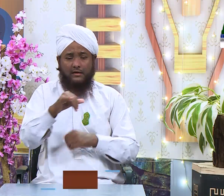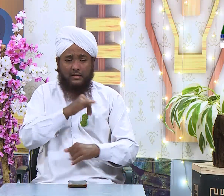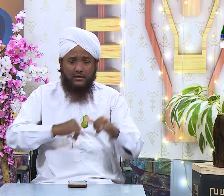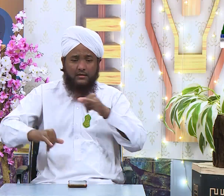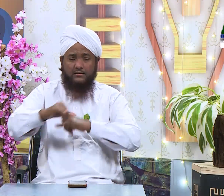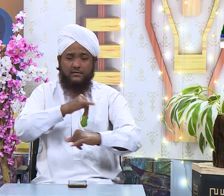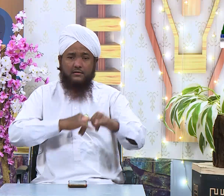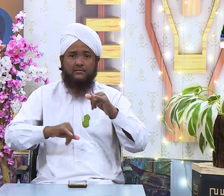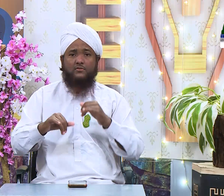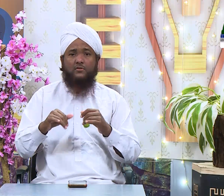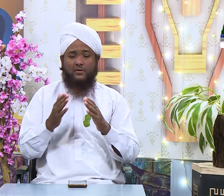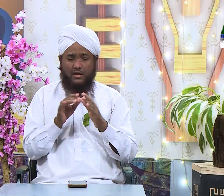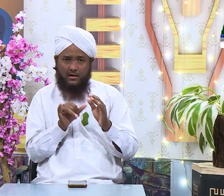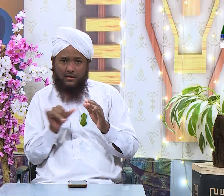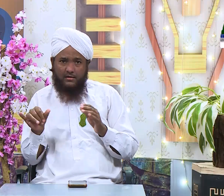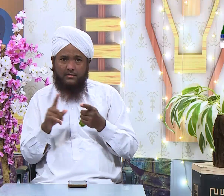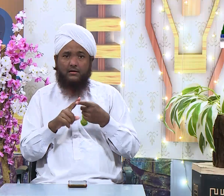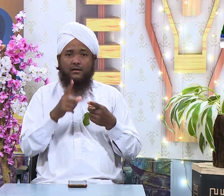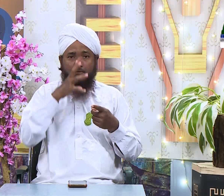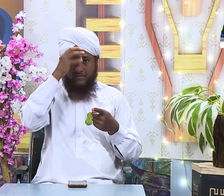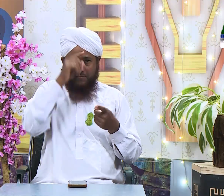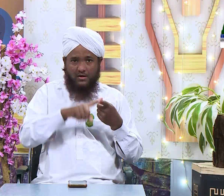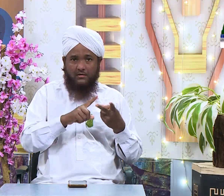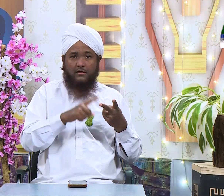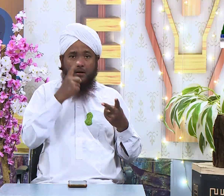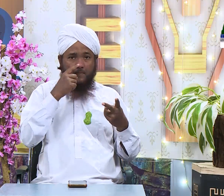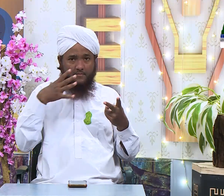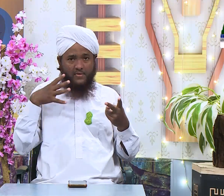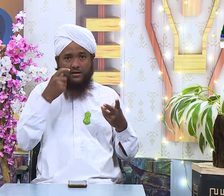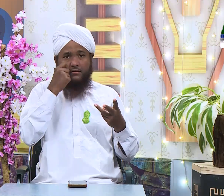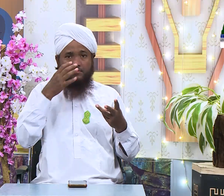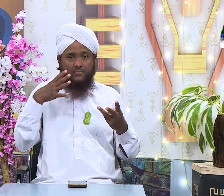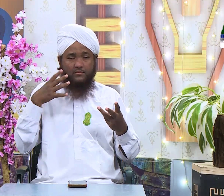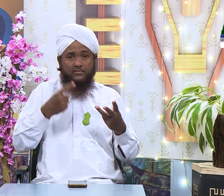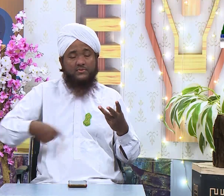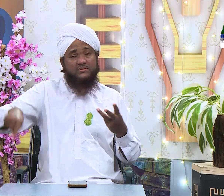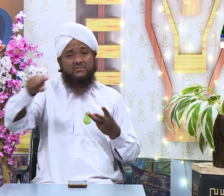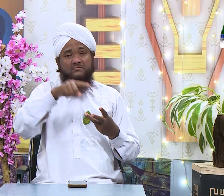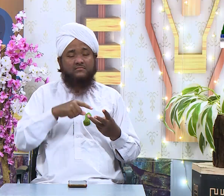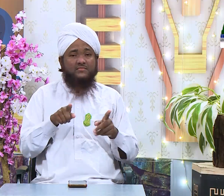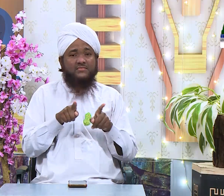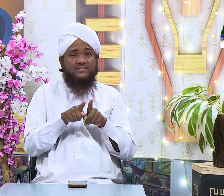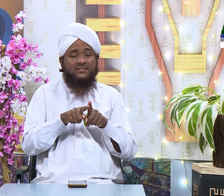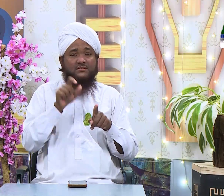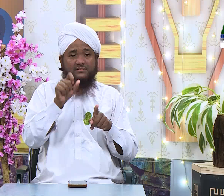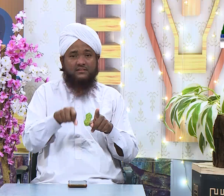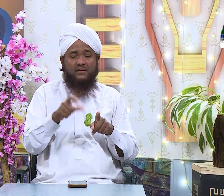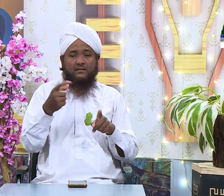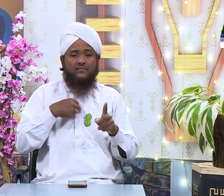وہ اپنے پڑوسیوں، والدین، بہن بھائیوں کے ساتھ بڑا عجیب اور ناروا ہوتا ہے۔ نبی پاک صلی اللہ علیہ وسلم کی سیرت